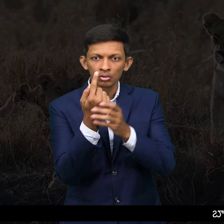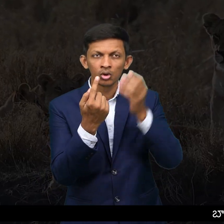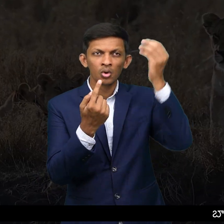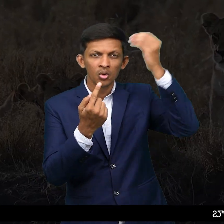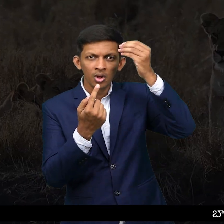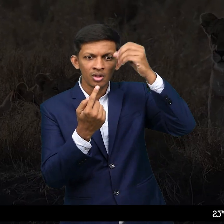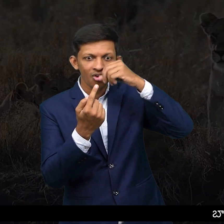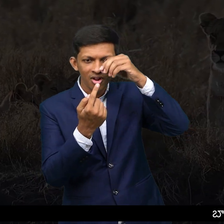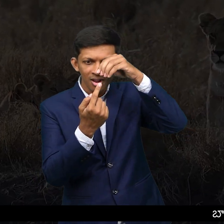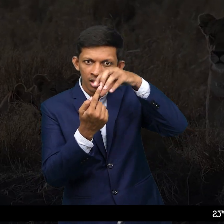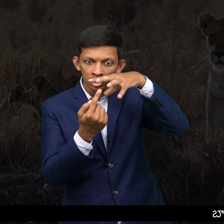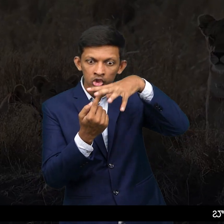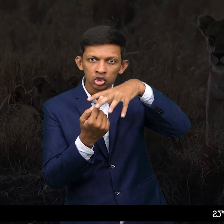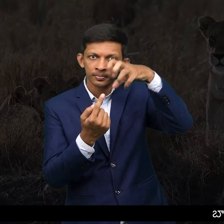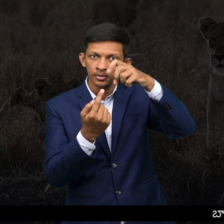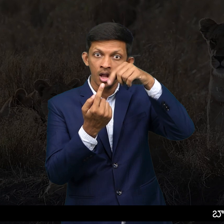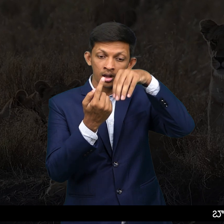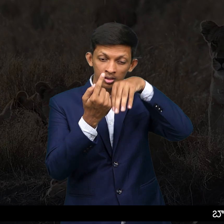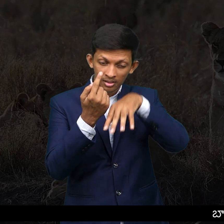బాష్పోత్సేకం,